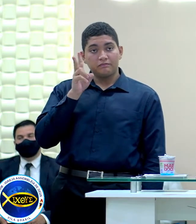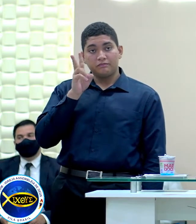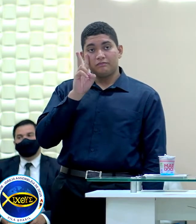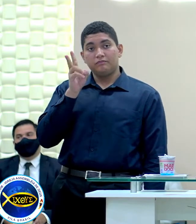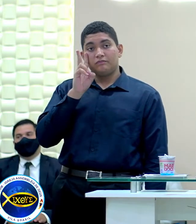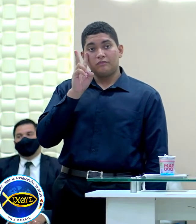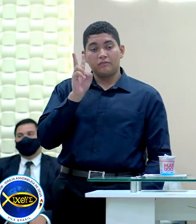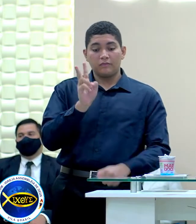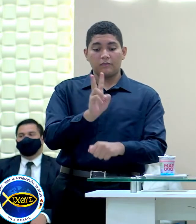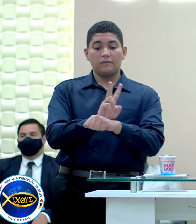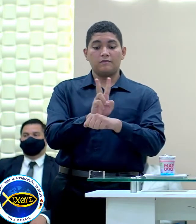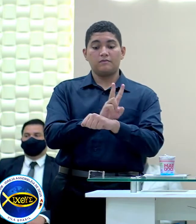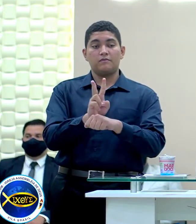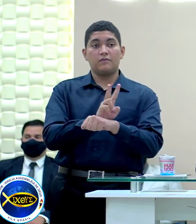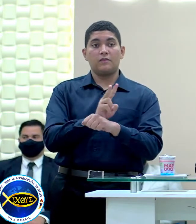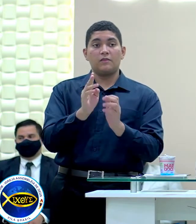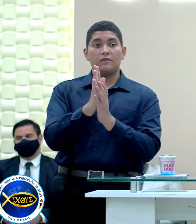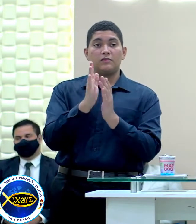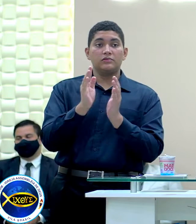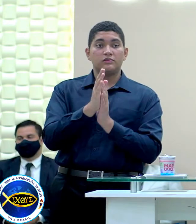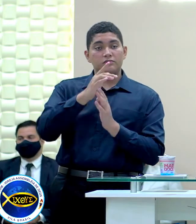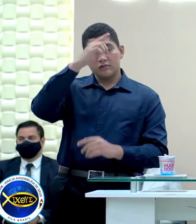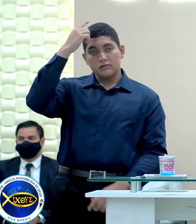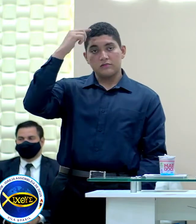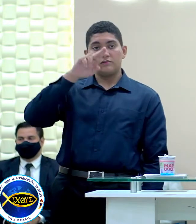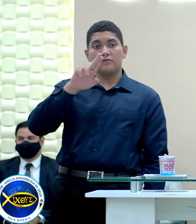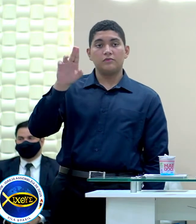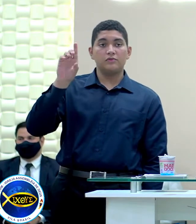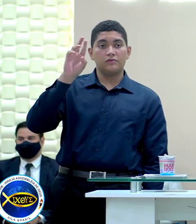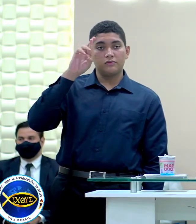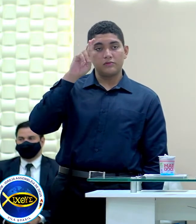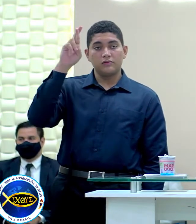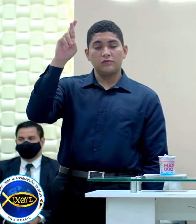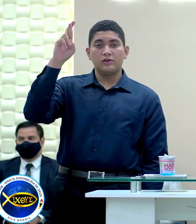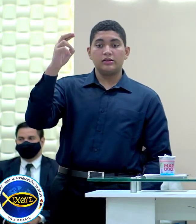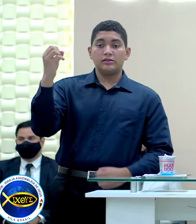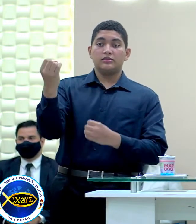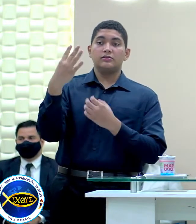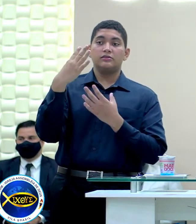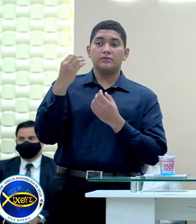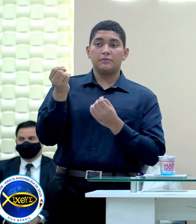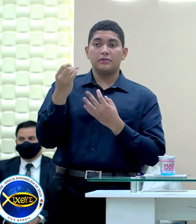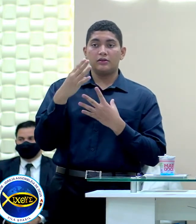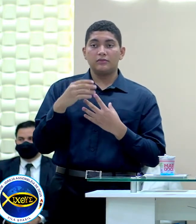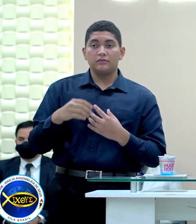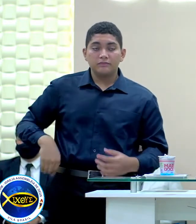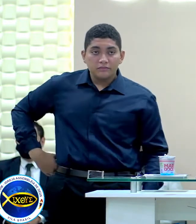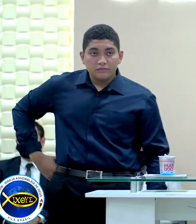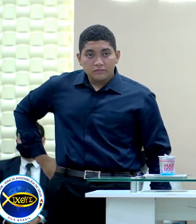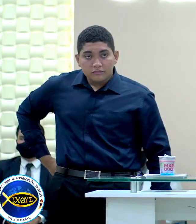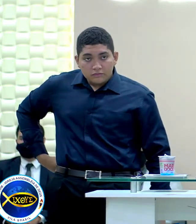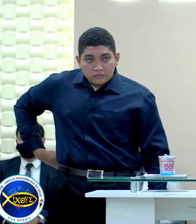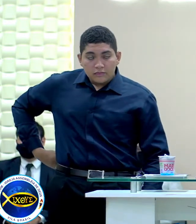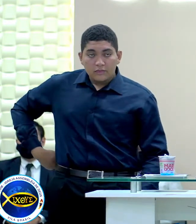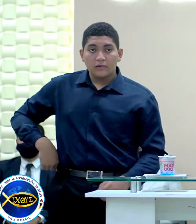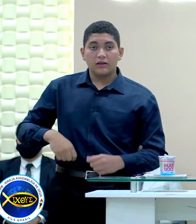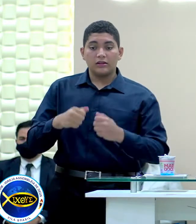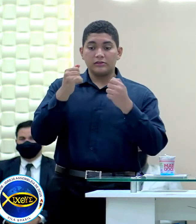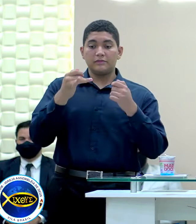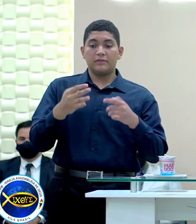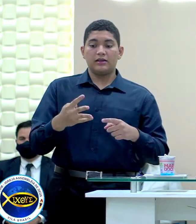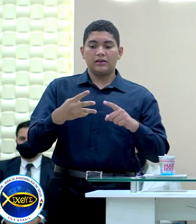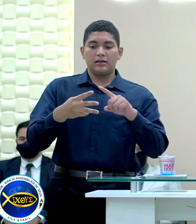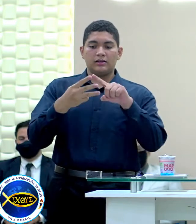santo nome do Senhor. Essa exortação, ela foi repetida 3 vezes aqui nesta